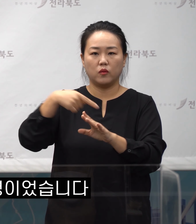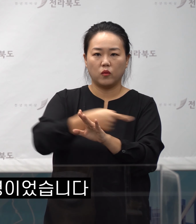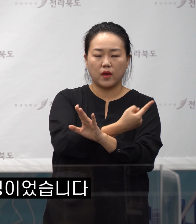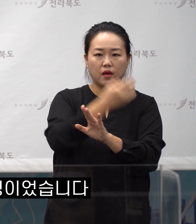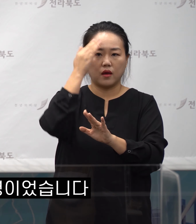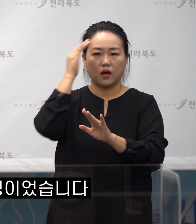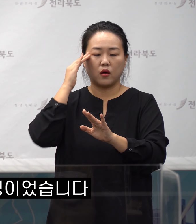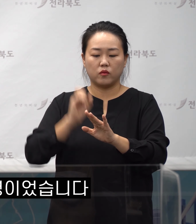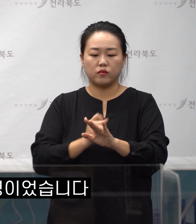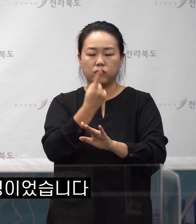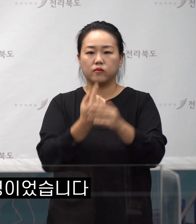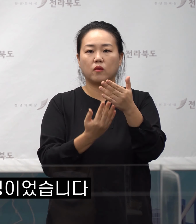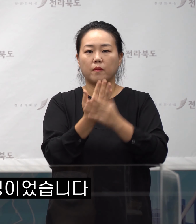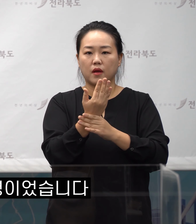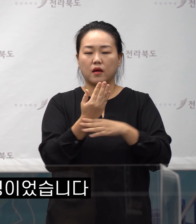국내 확진자가